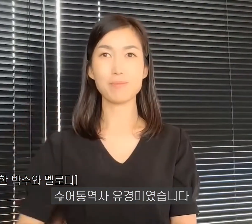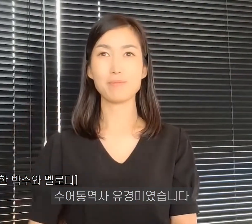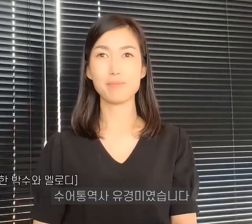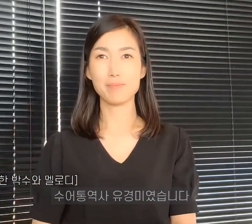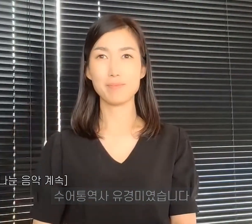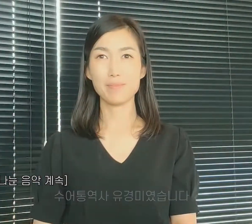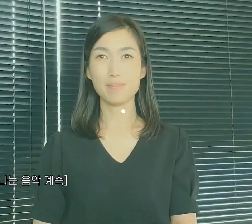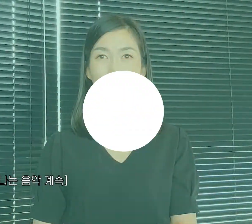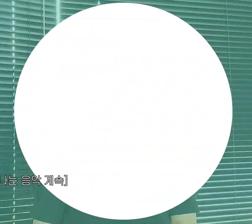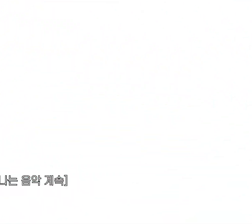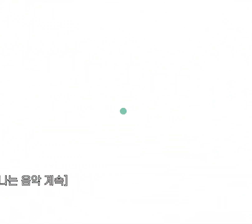으